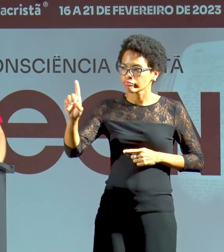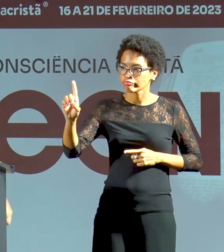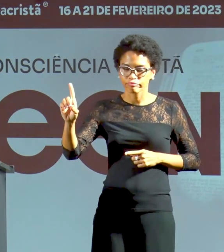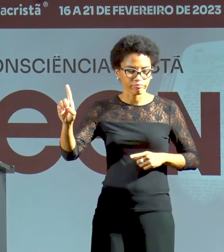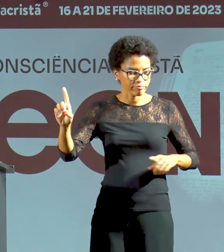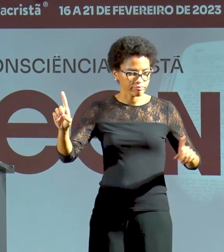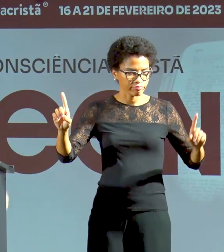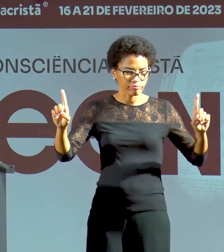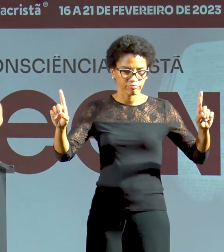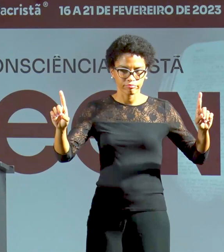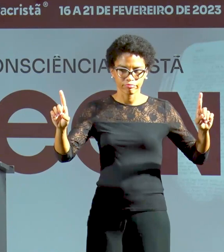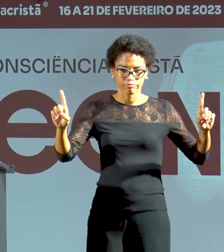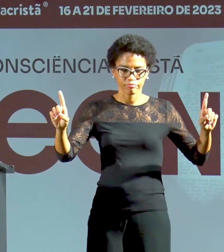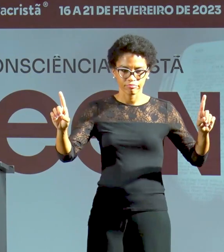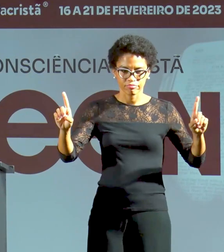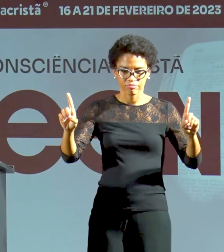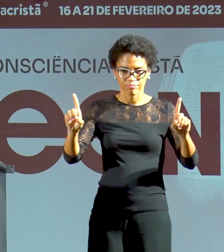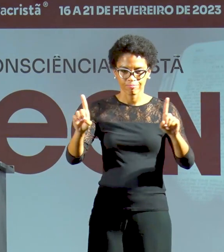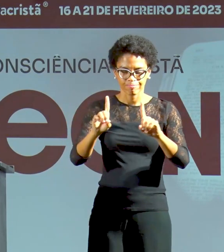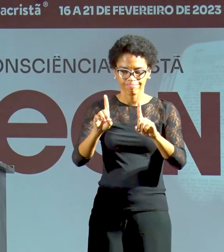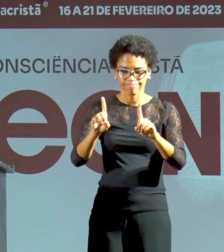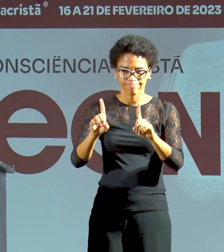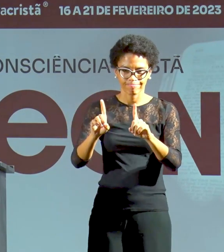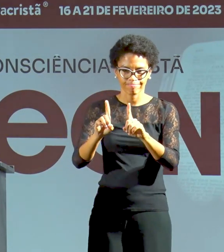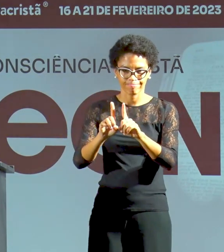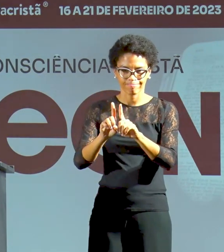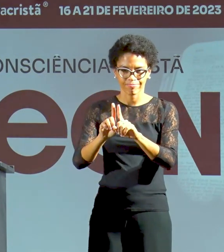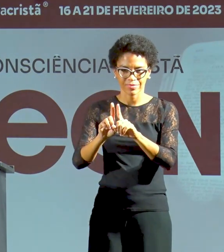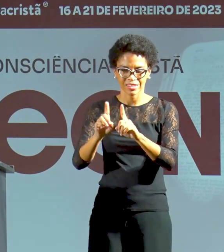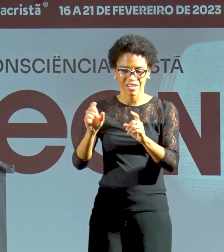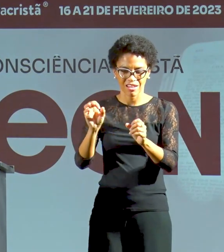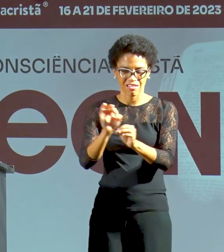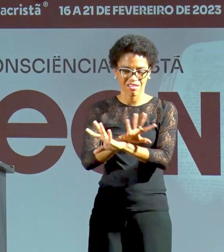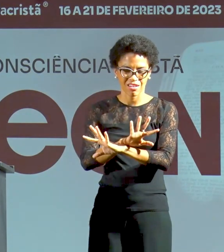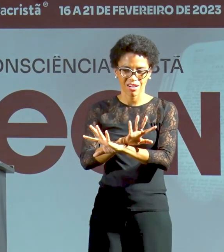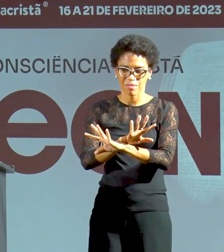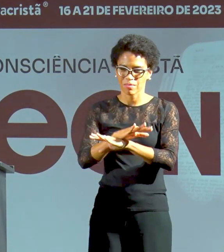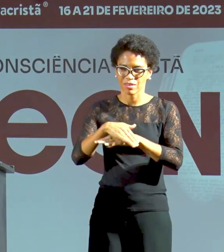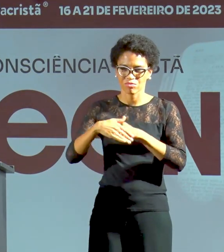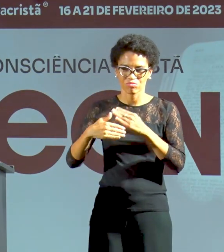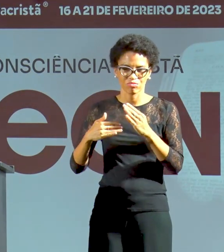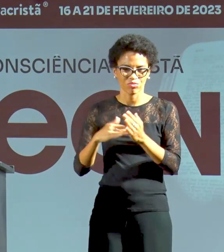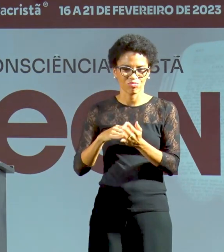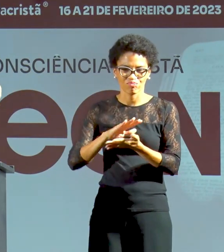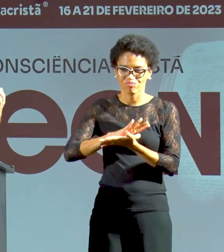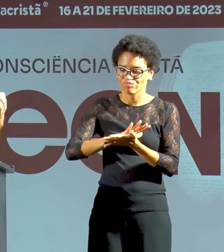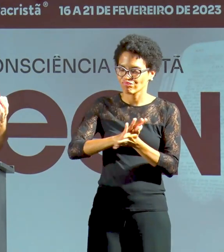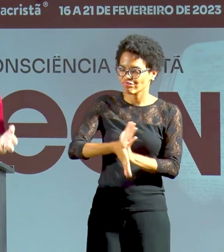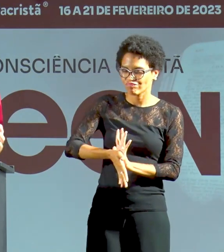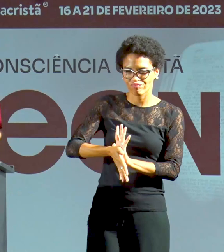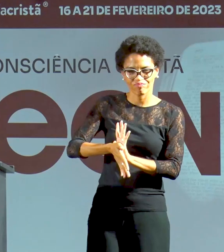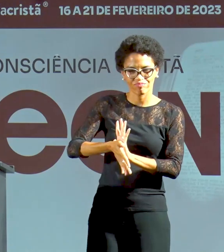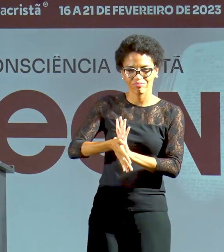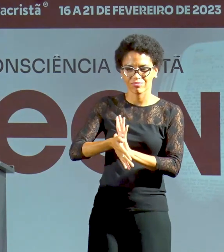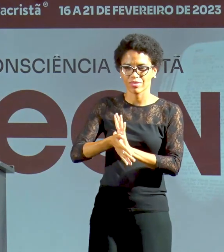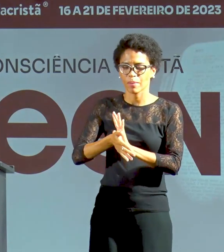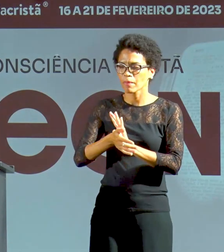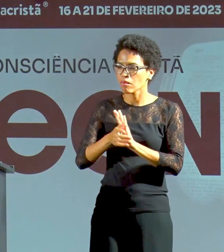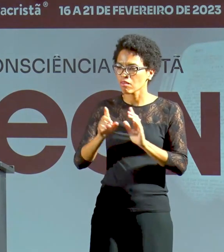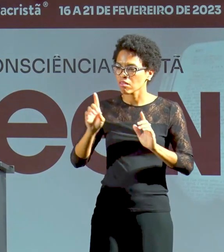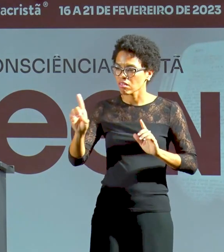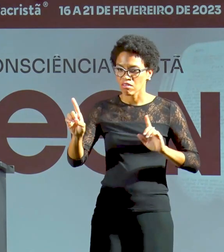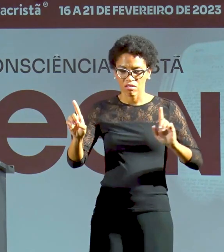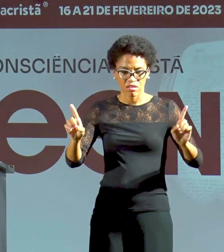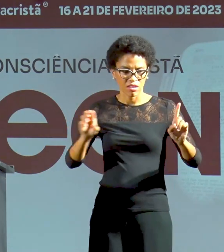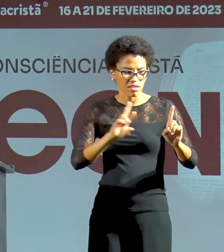se destrói porque são semelhantes que além de se atraírem como Rute e